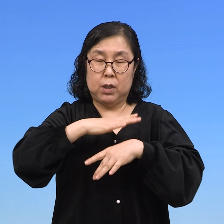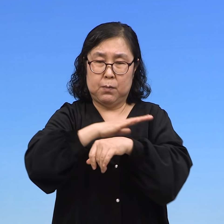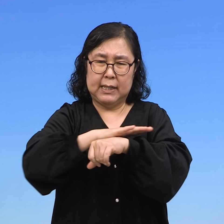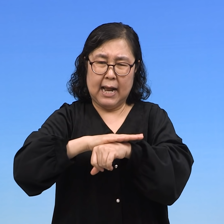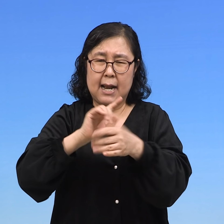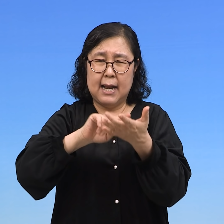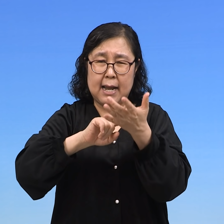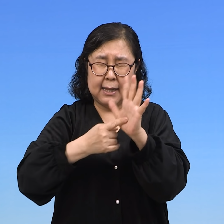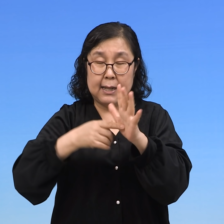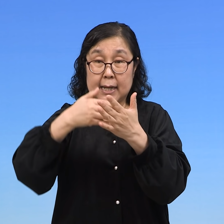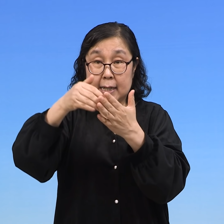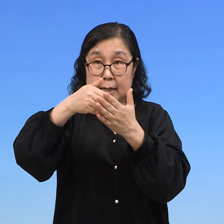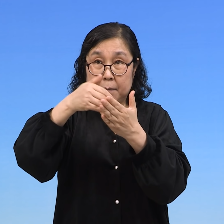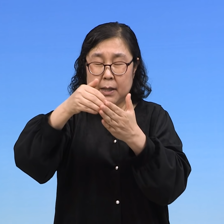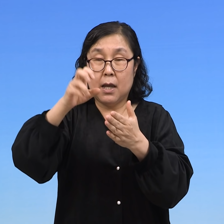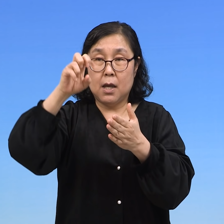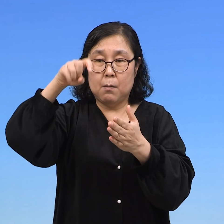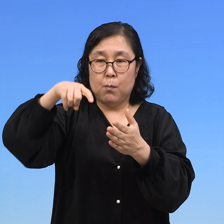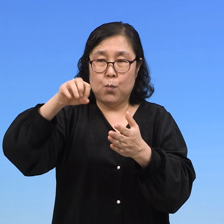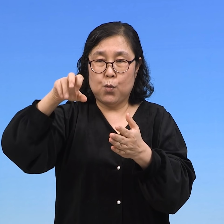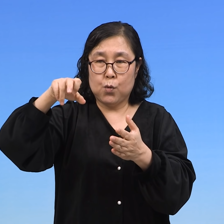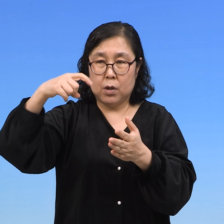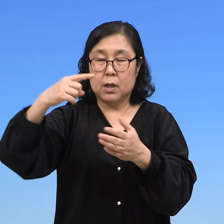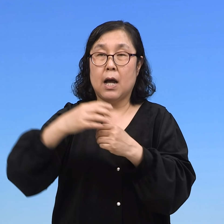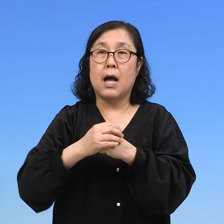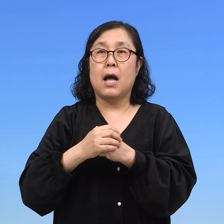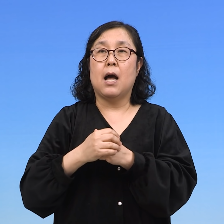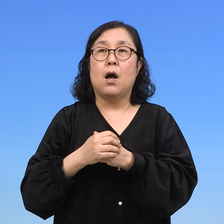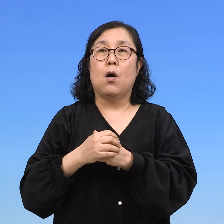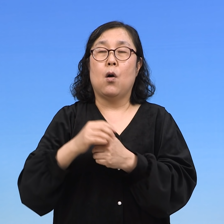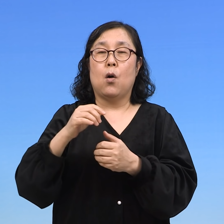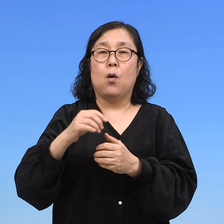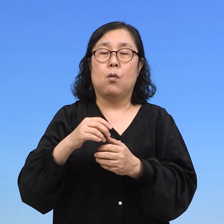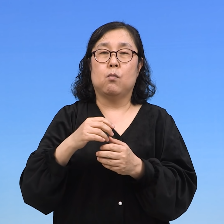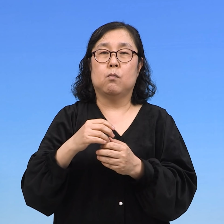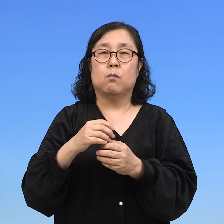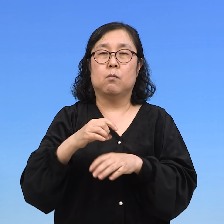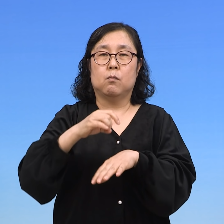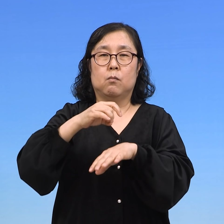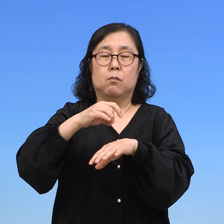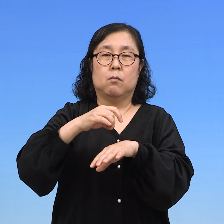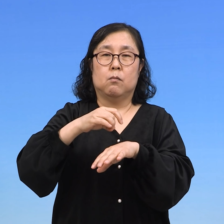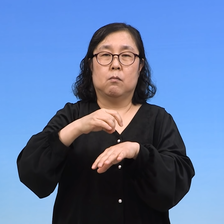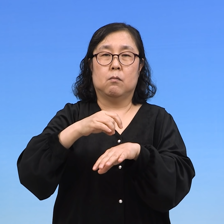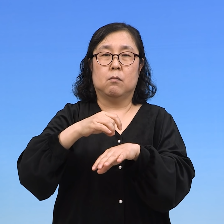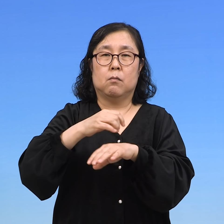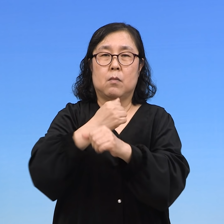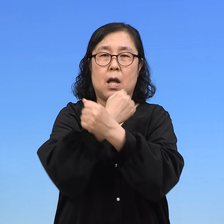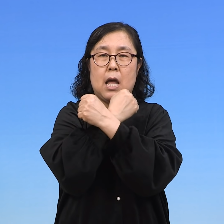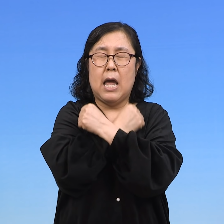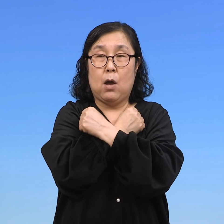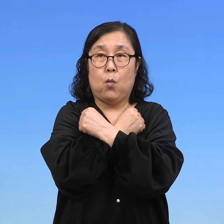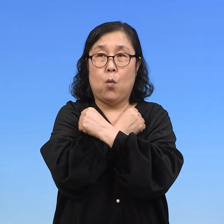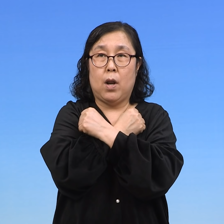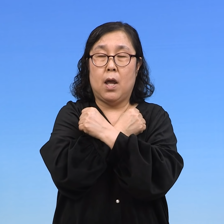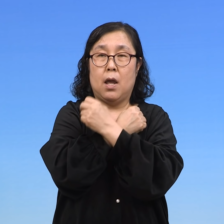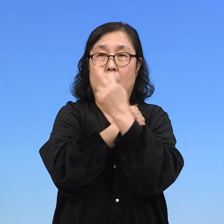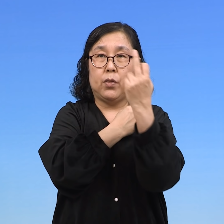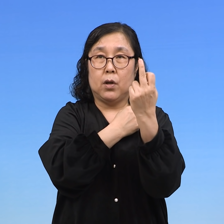잘 묘사한 그림이라고 하는데 이 뭉크가 절규라는 작품도 있고 골고다라는 작품도 있습니다 화면으로 한번